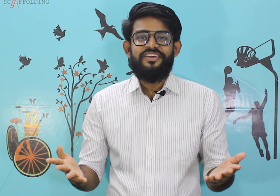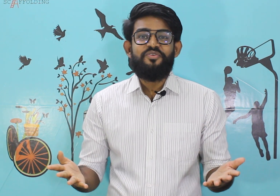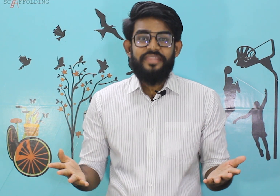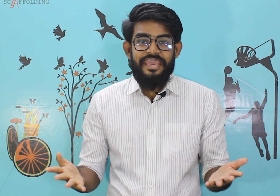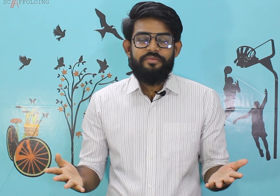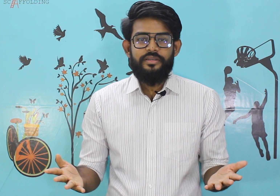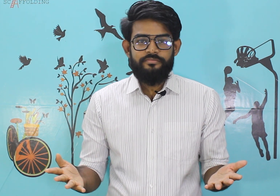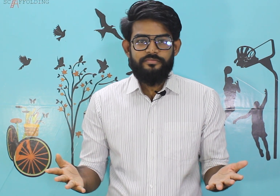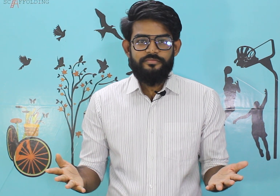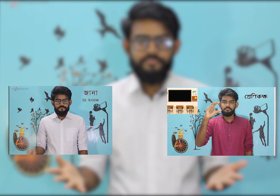ভিডিও দেখে নিবেন।